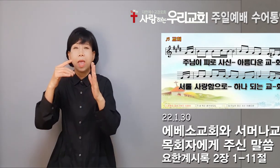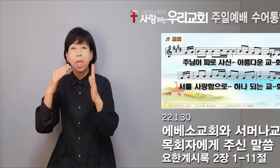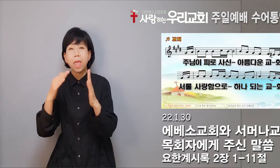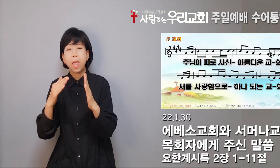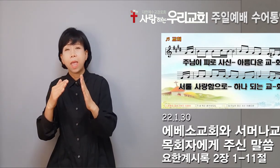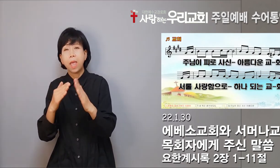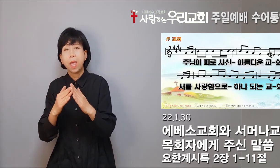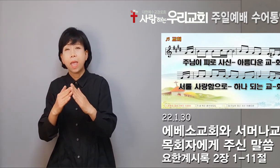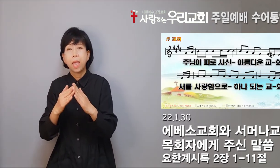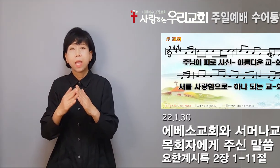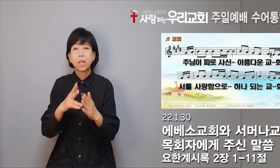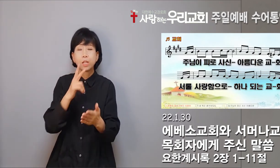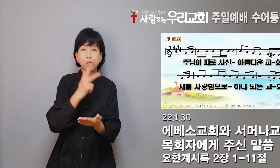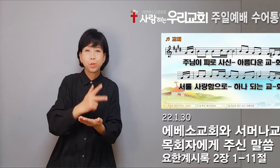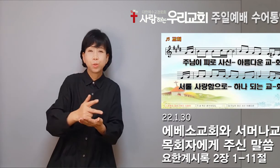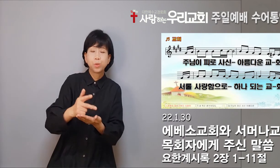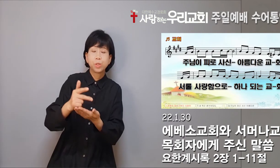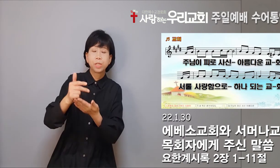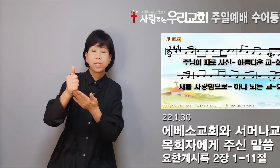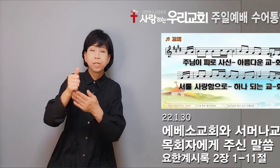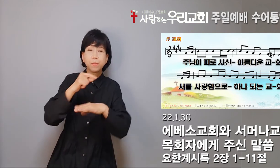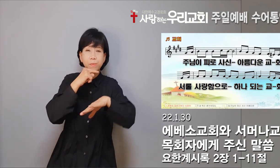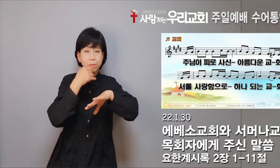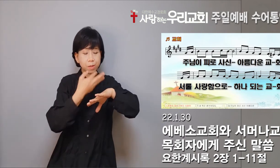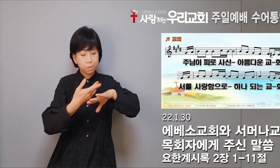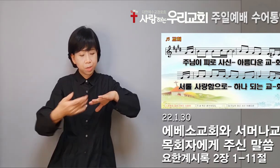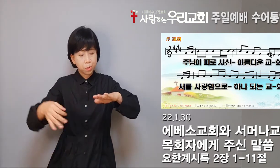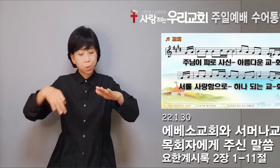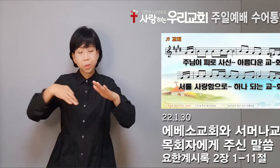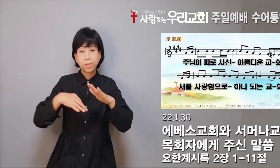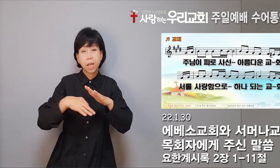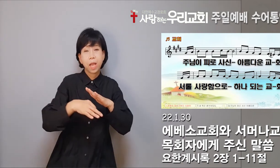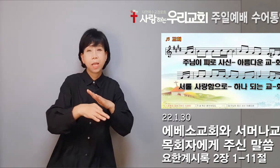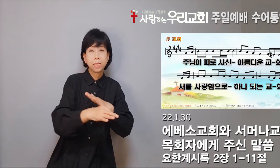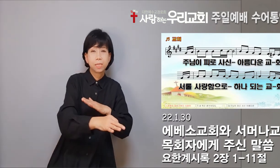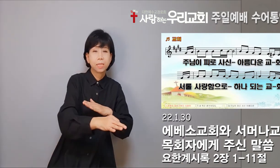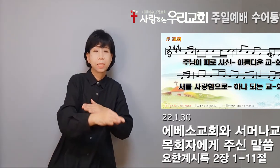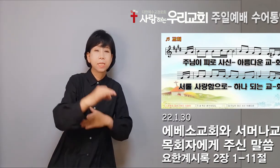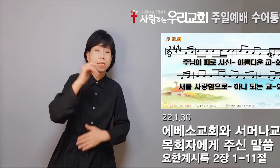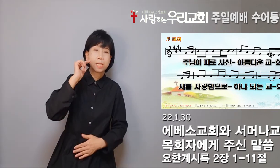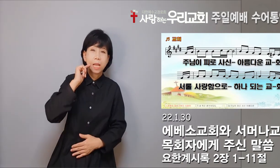교회 주님이 피로 사신